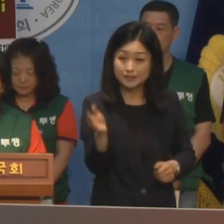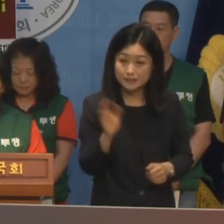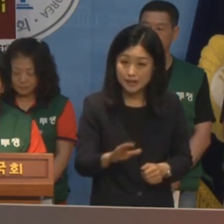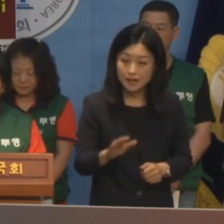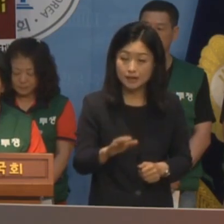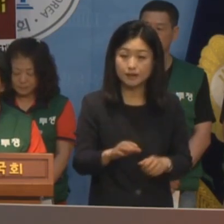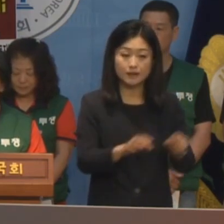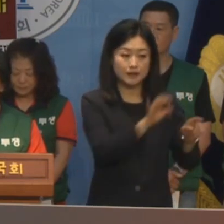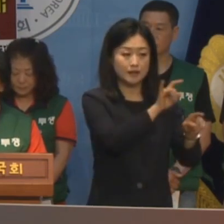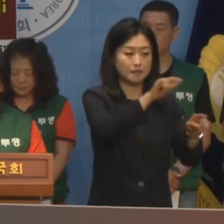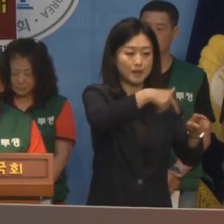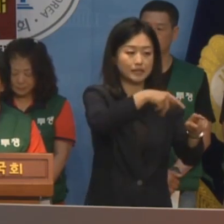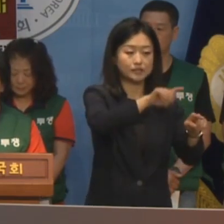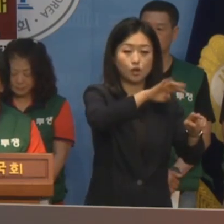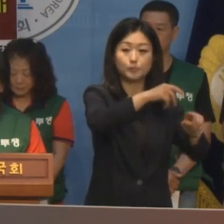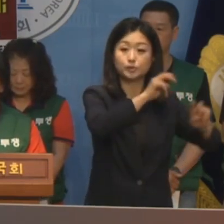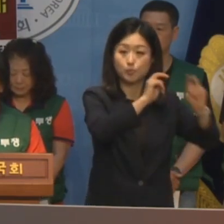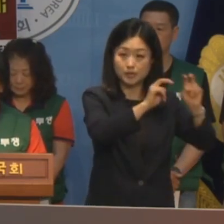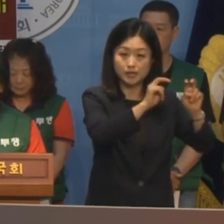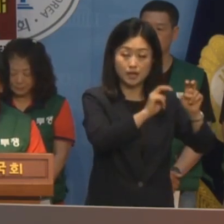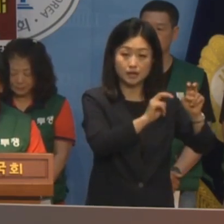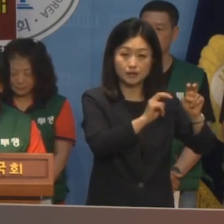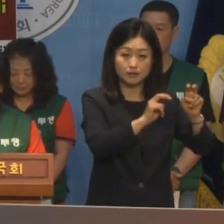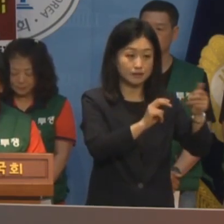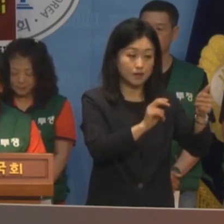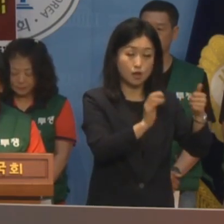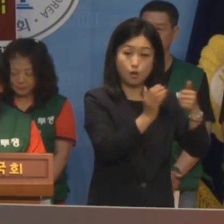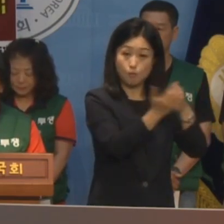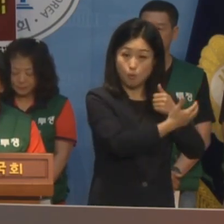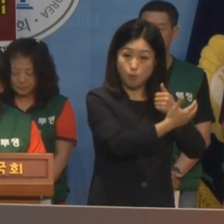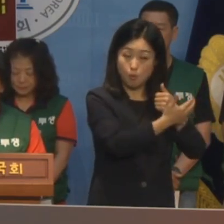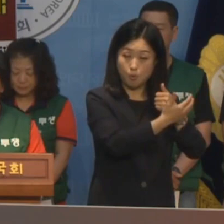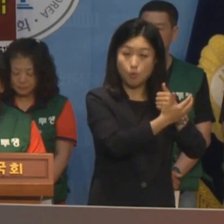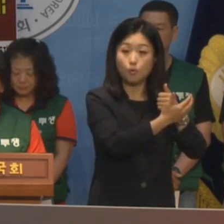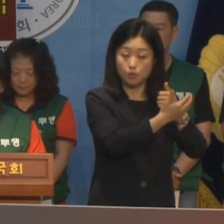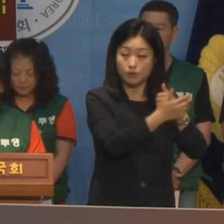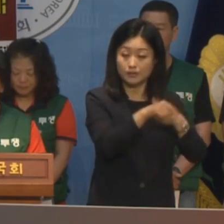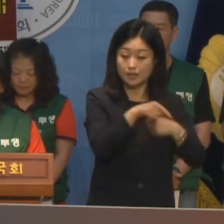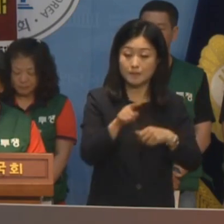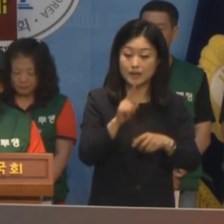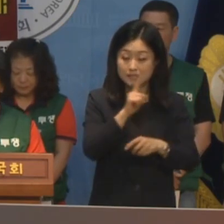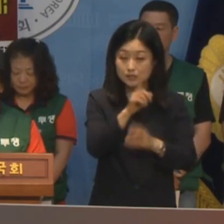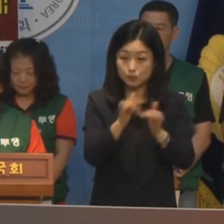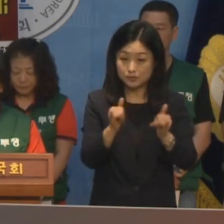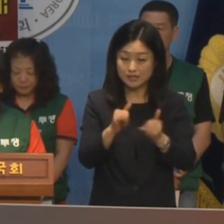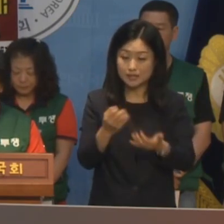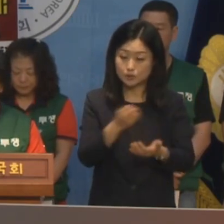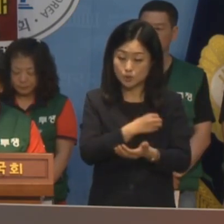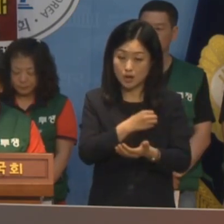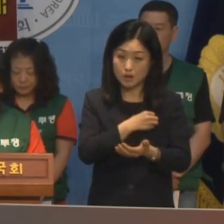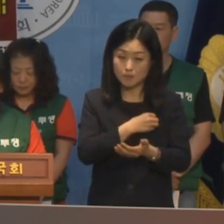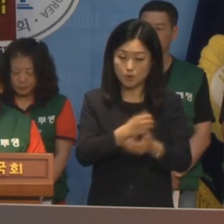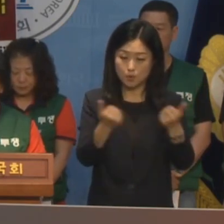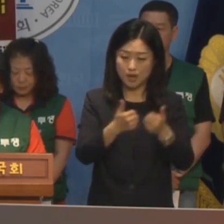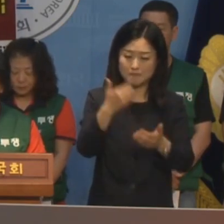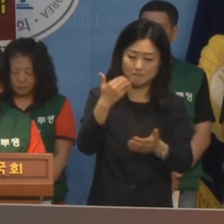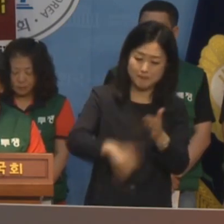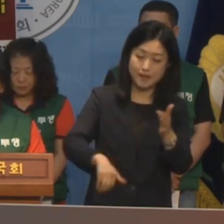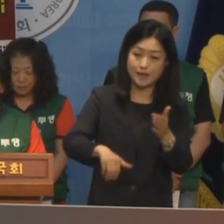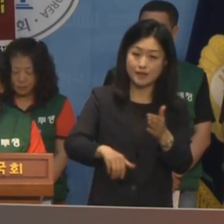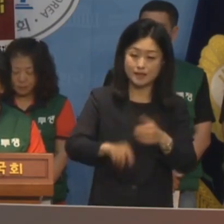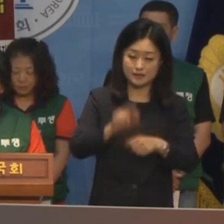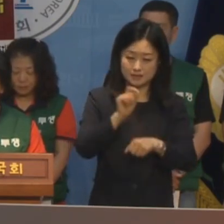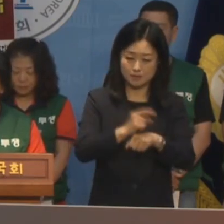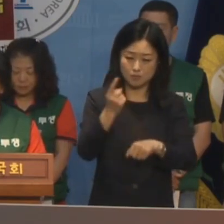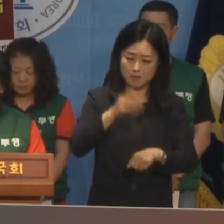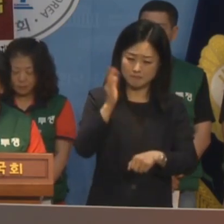주 맥서브는 보호는커녕 분리조치를 핑계로 신고자인 조합원을 회의에서 제외, 사무실